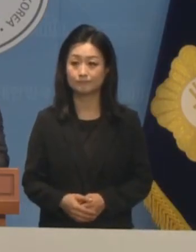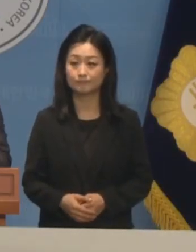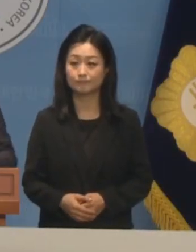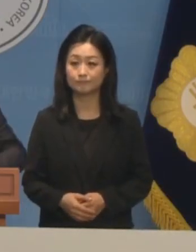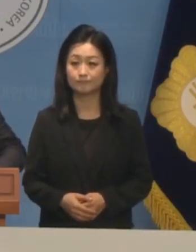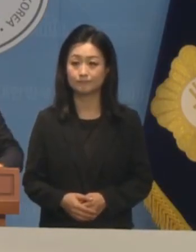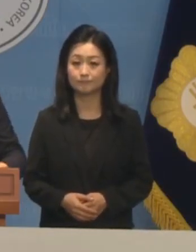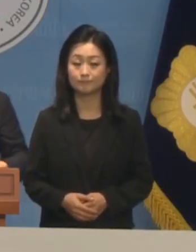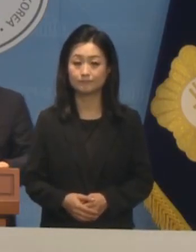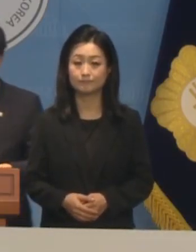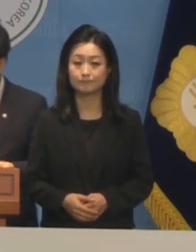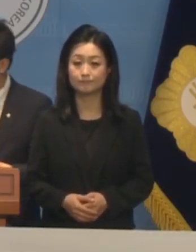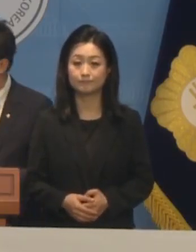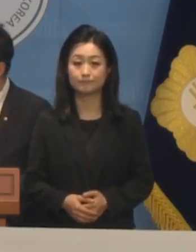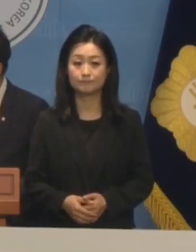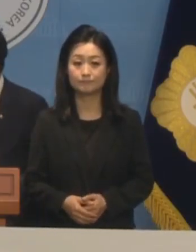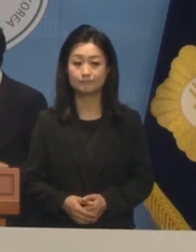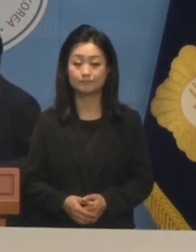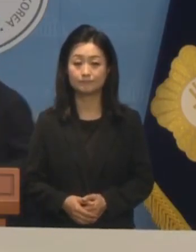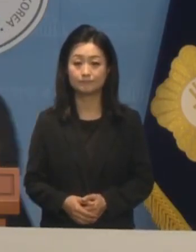진행하도록 하겠습니다.